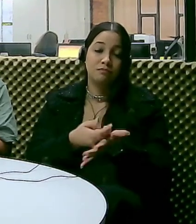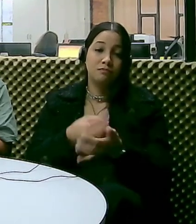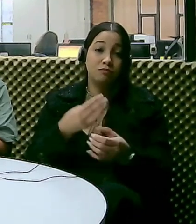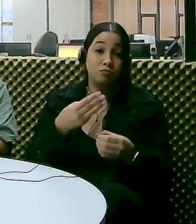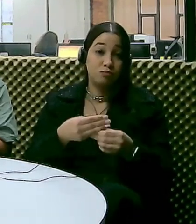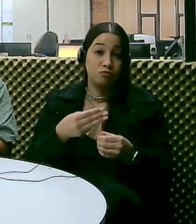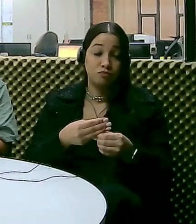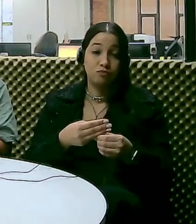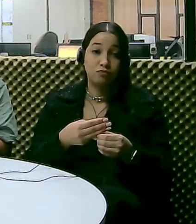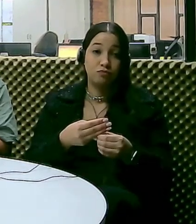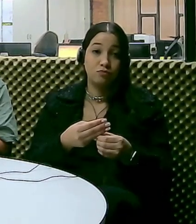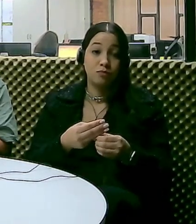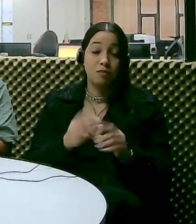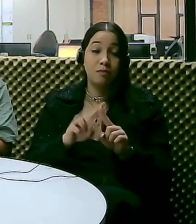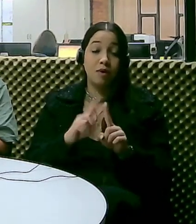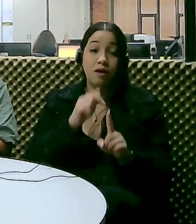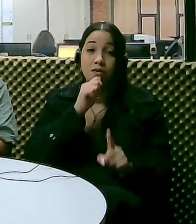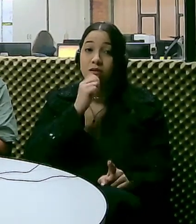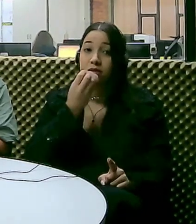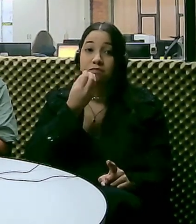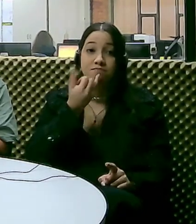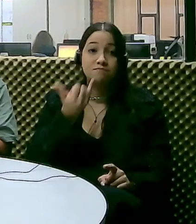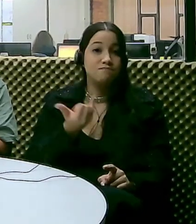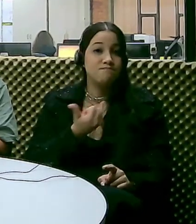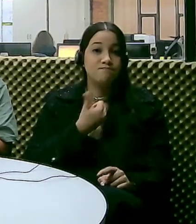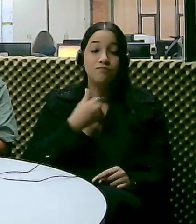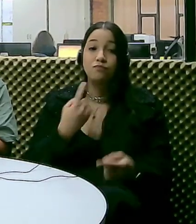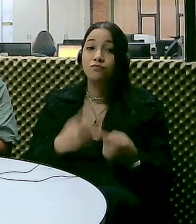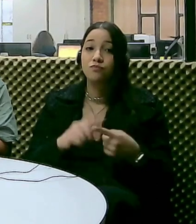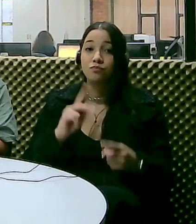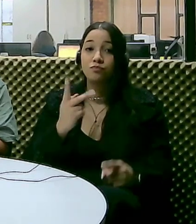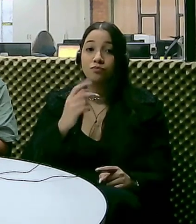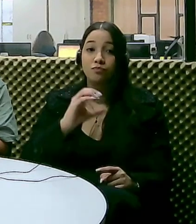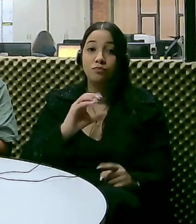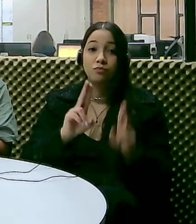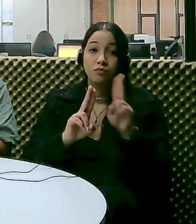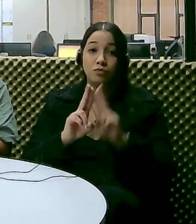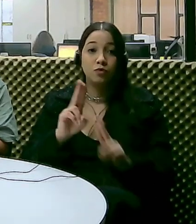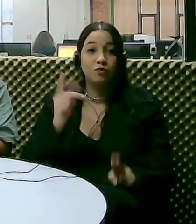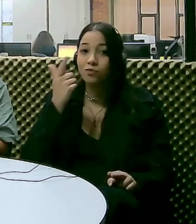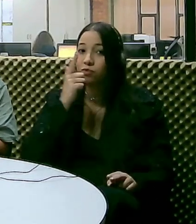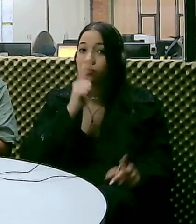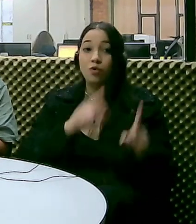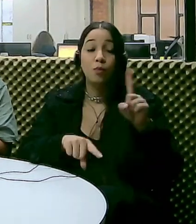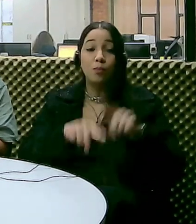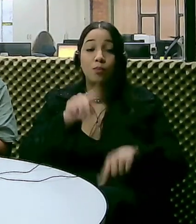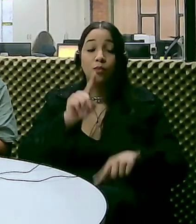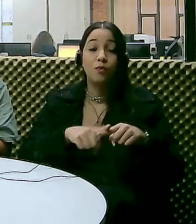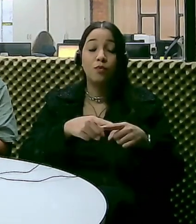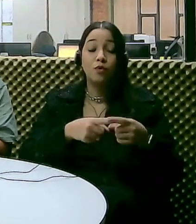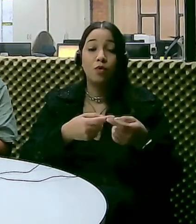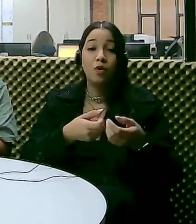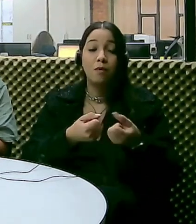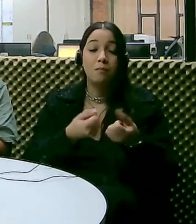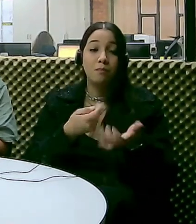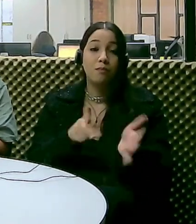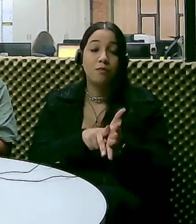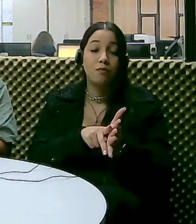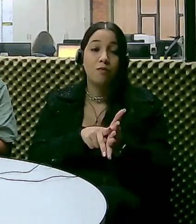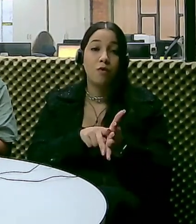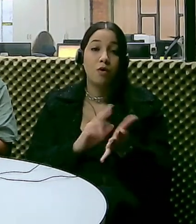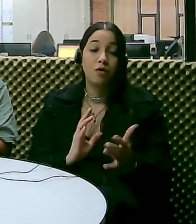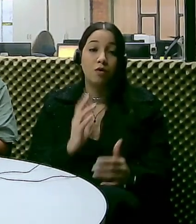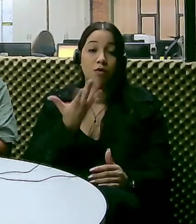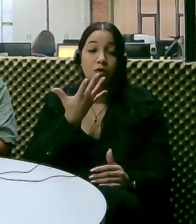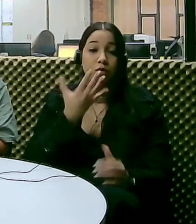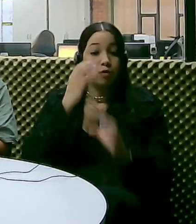município, ainda não foi informado o motivo do HCUFO não conseguir materiais e equipamentos para a realização